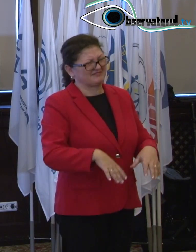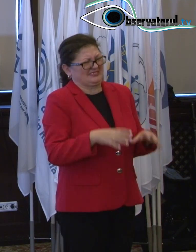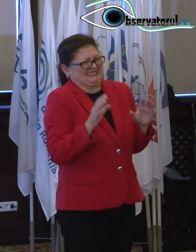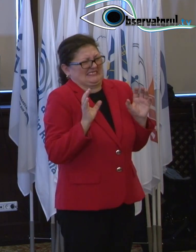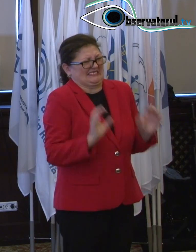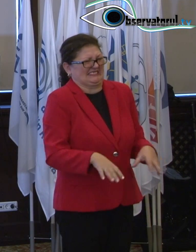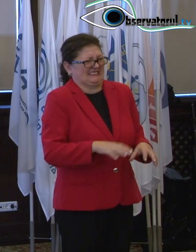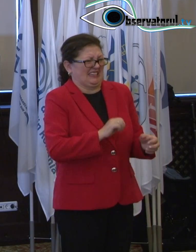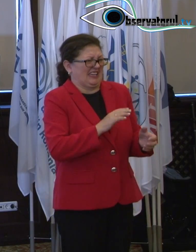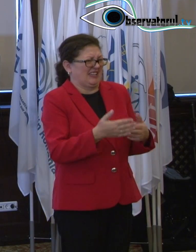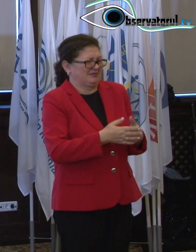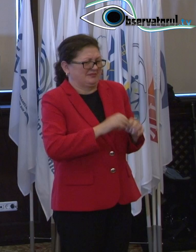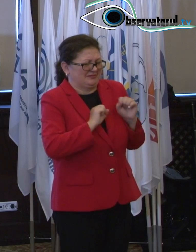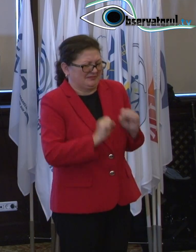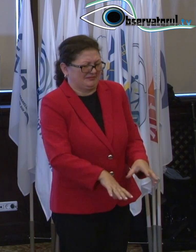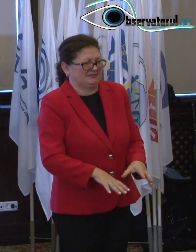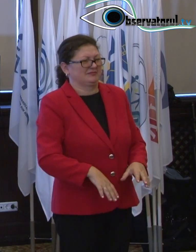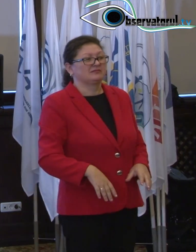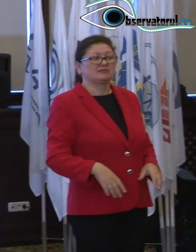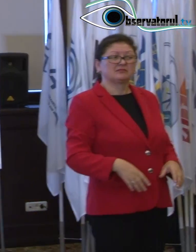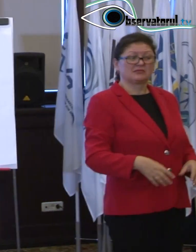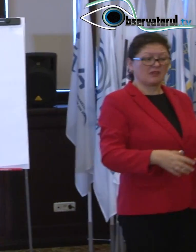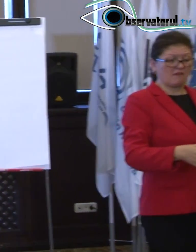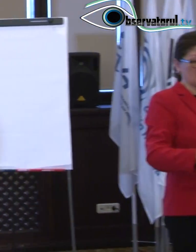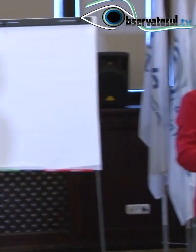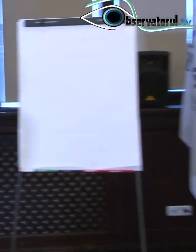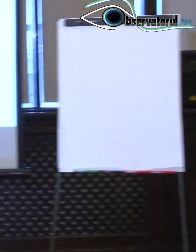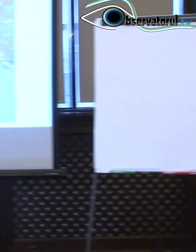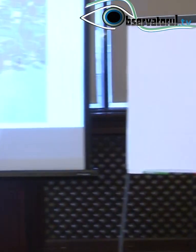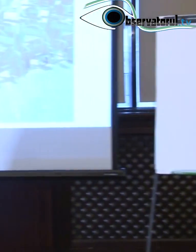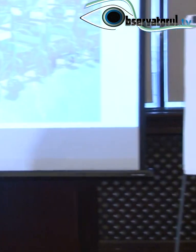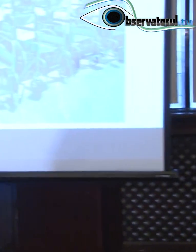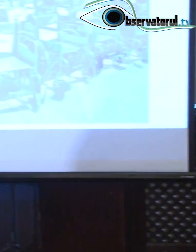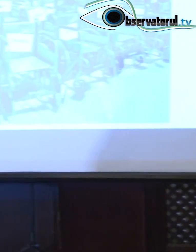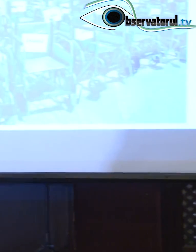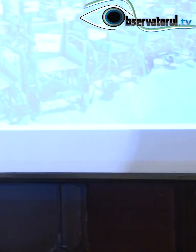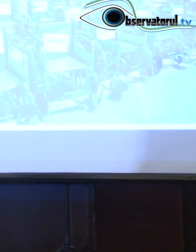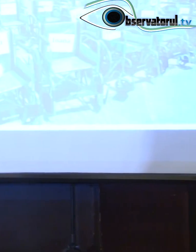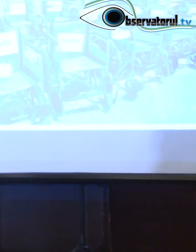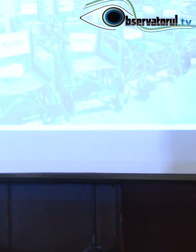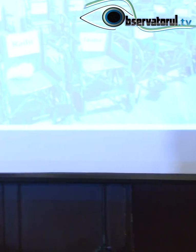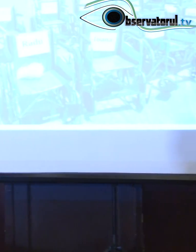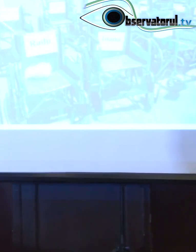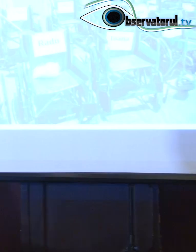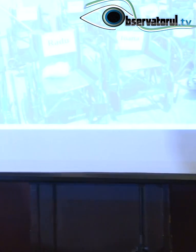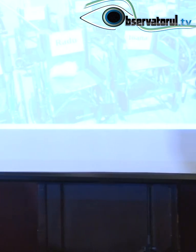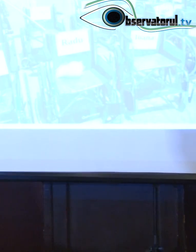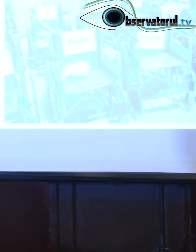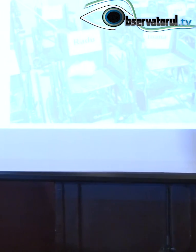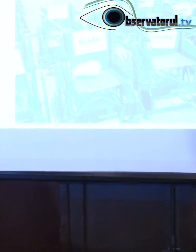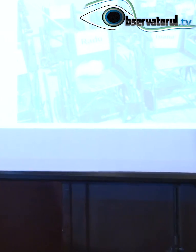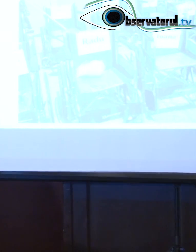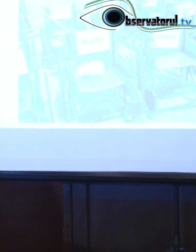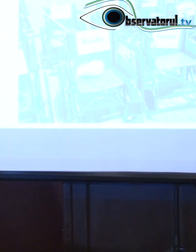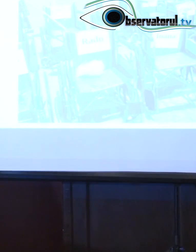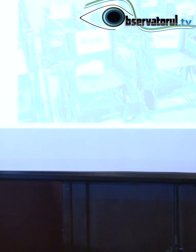un cartier general pentru tot ceea ce înseamnă problemele persoanelor cu dizabilități, care sunt foarte multe. Și n-aș